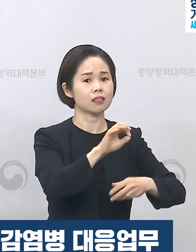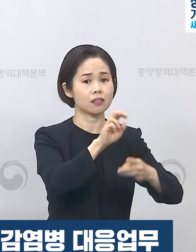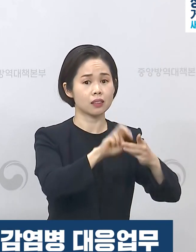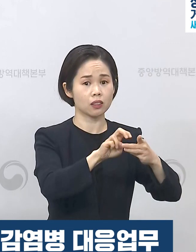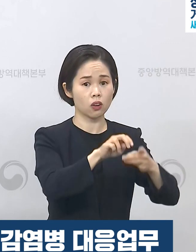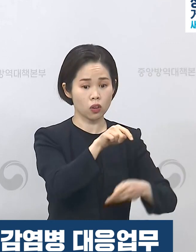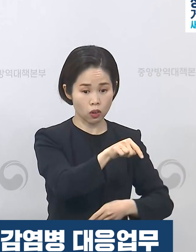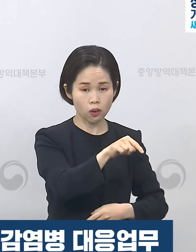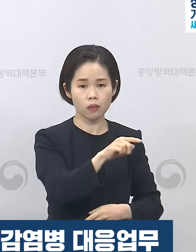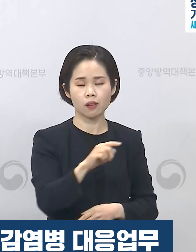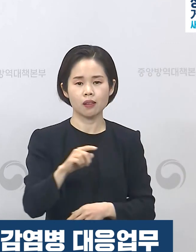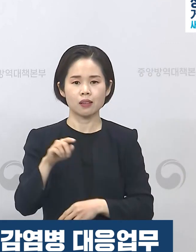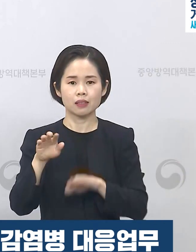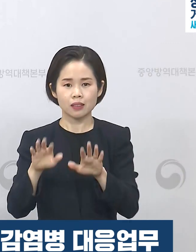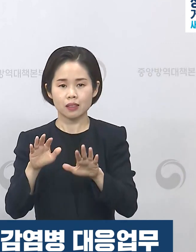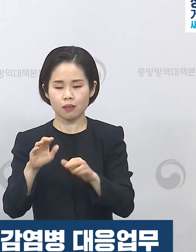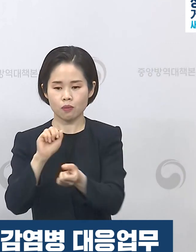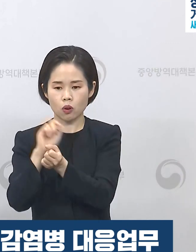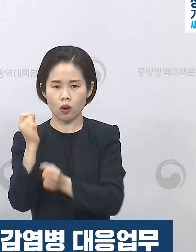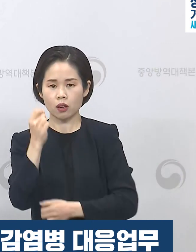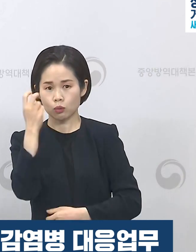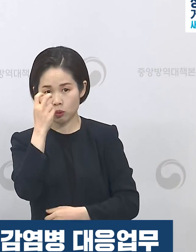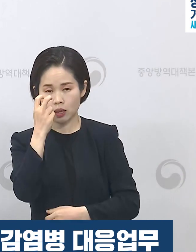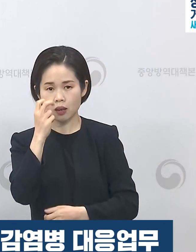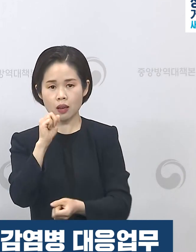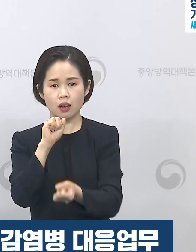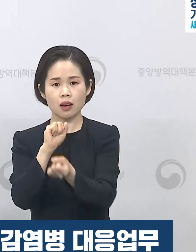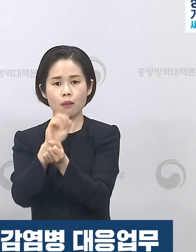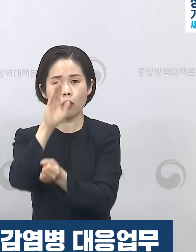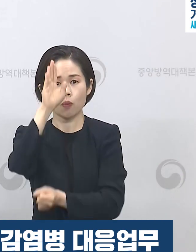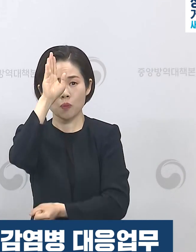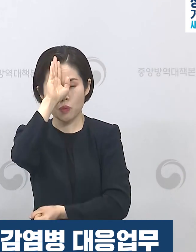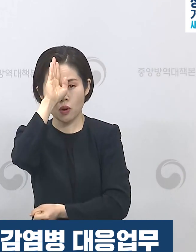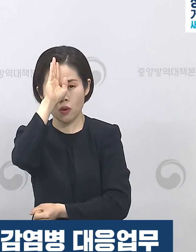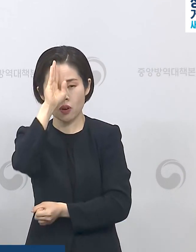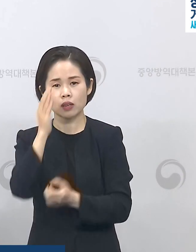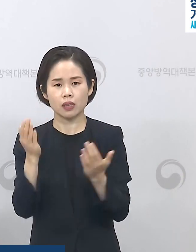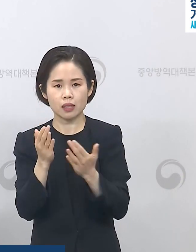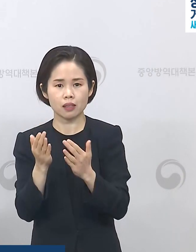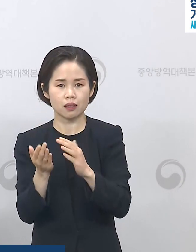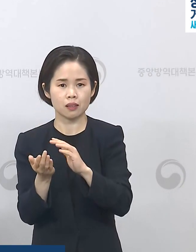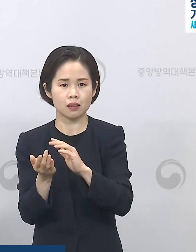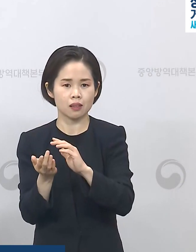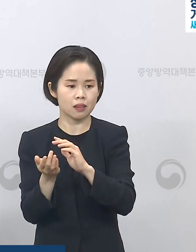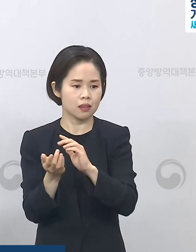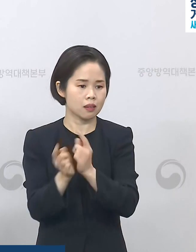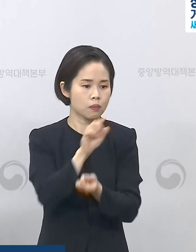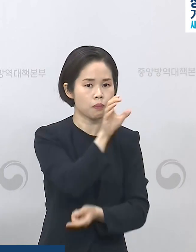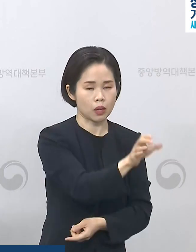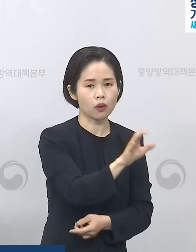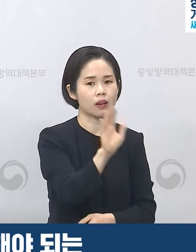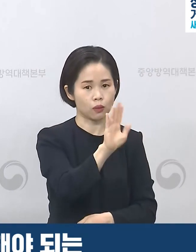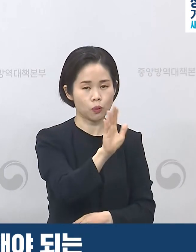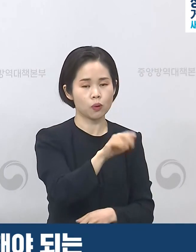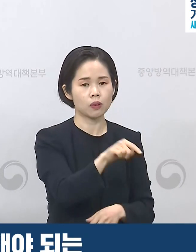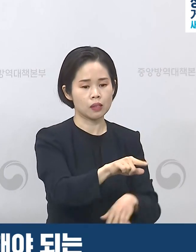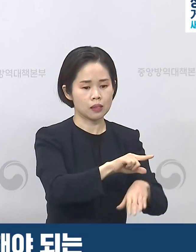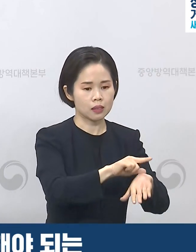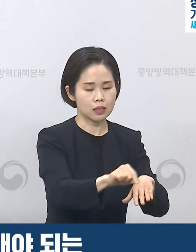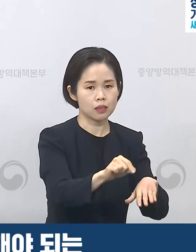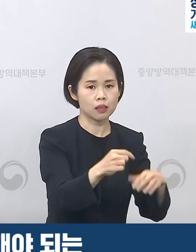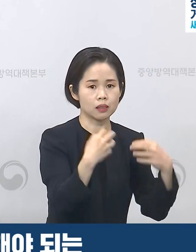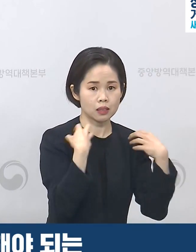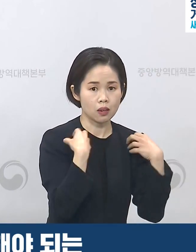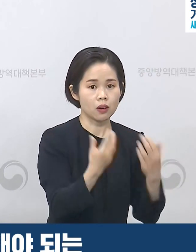있는 역학조사나 감염병 대응 업무를 대체하는 개념은 아닙니다. 지자체의 업무를 지원하고 또